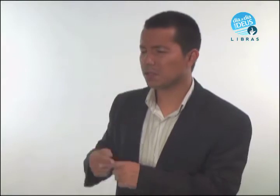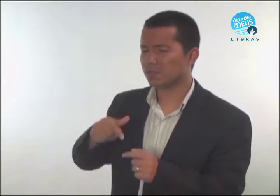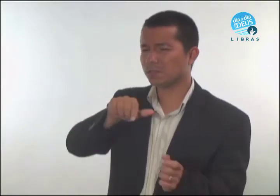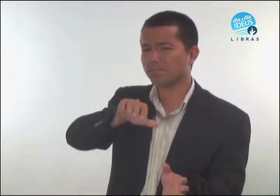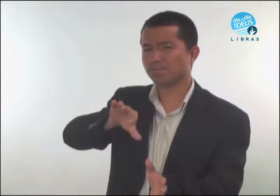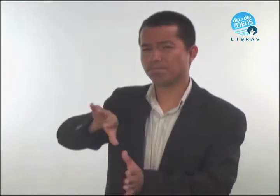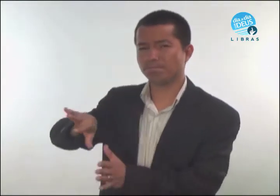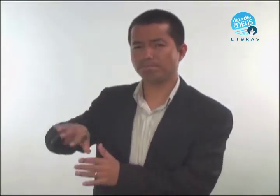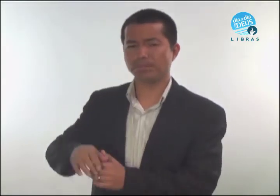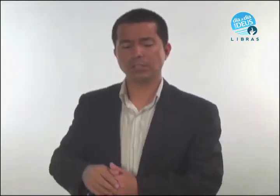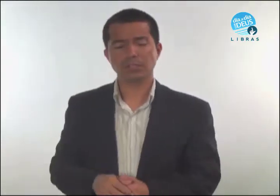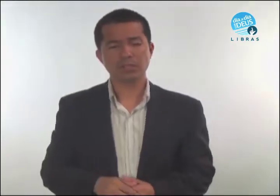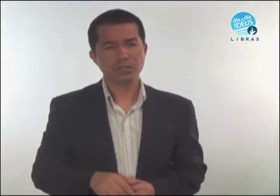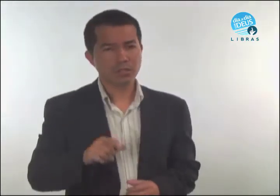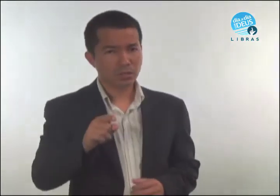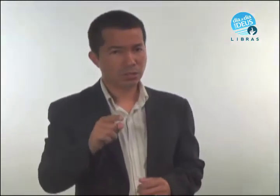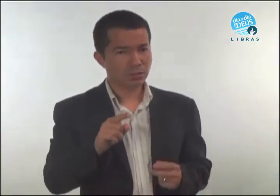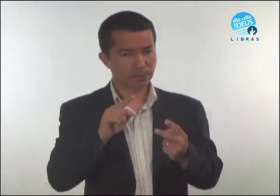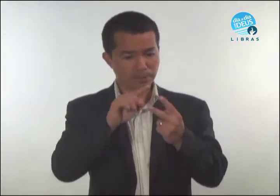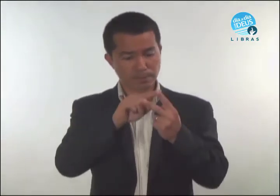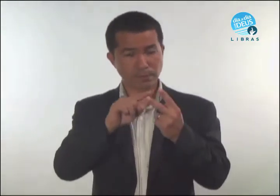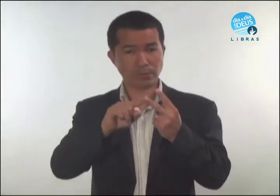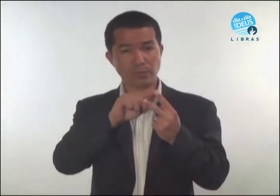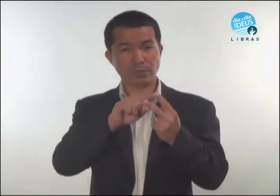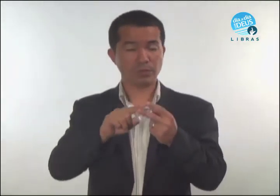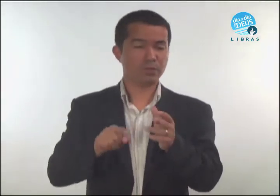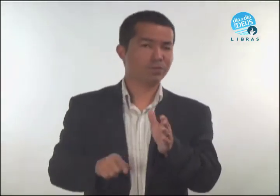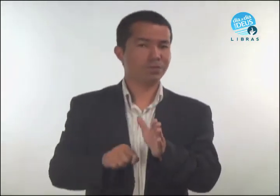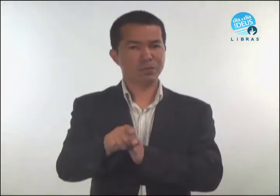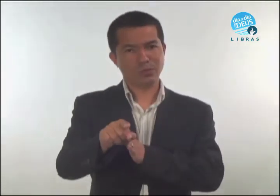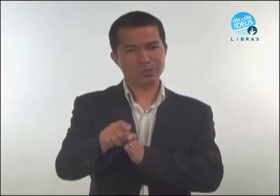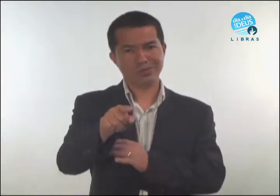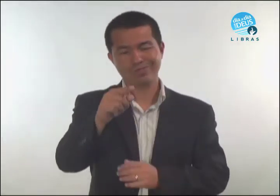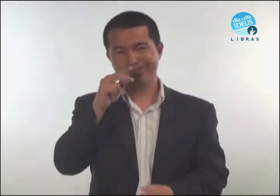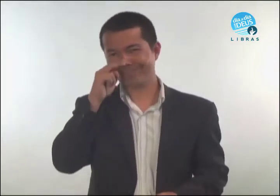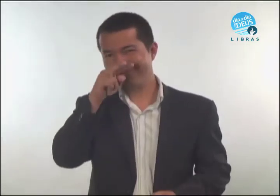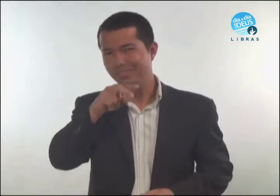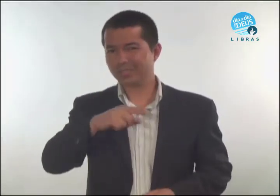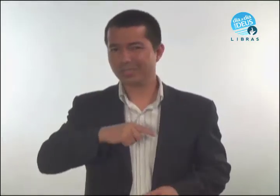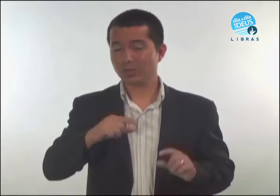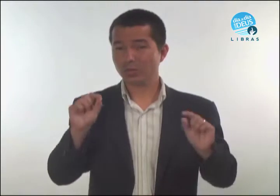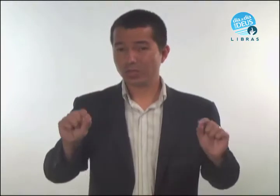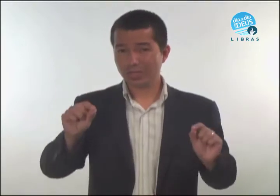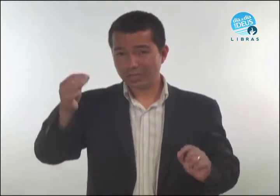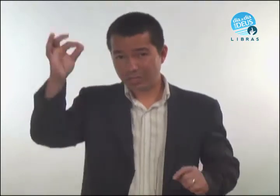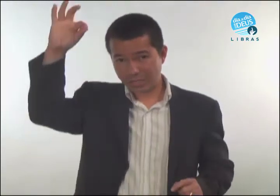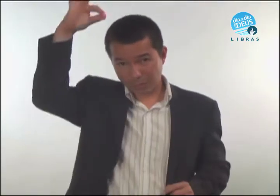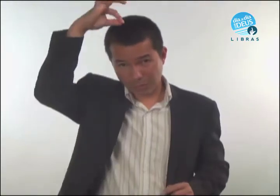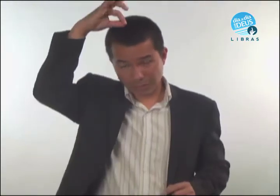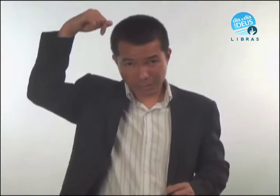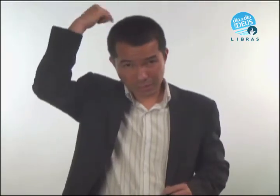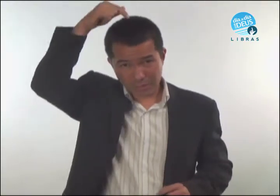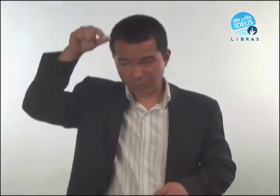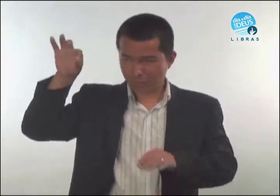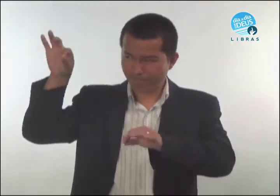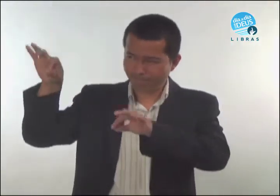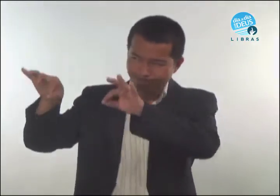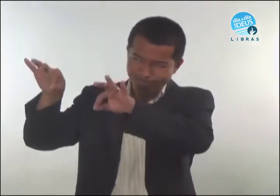O que está por trás aqui é algo muito maior. O mover do Espírito Santo estava levando